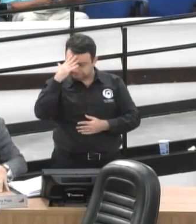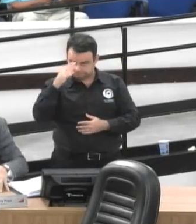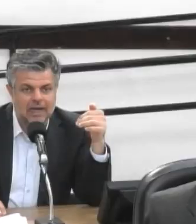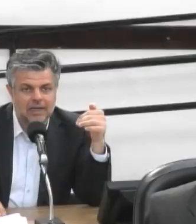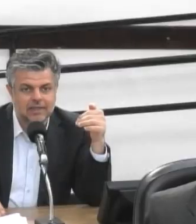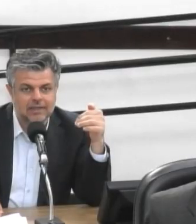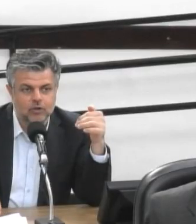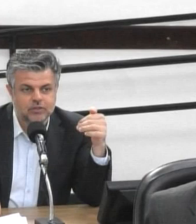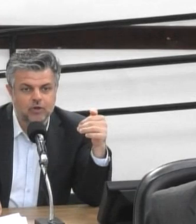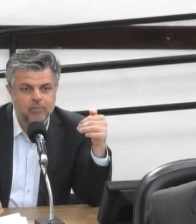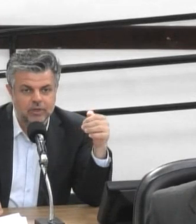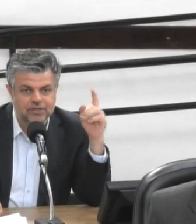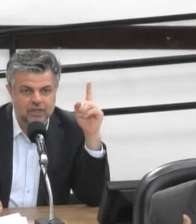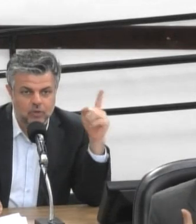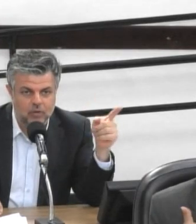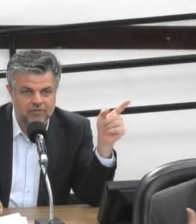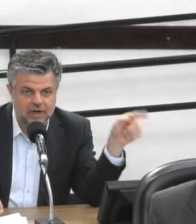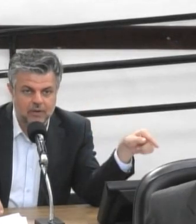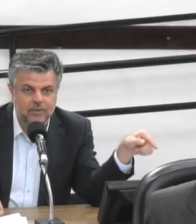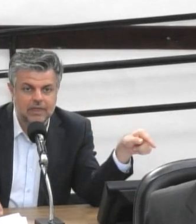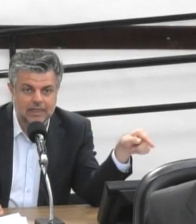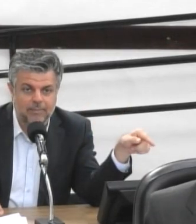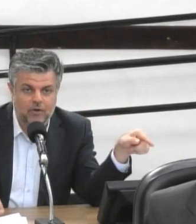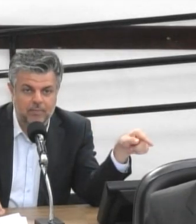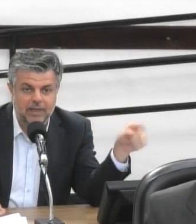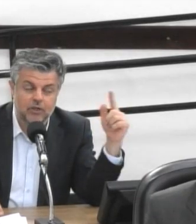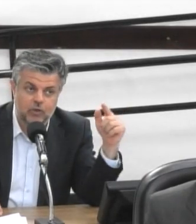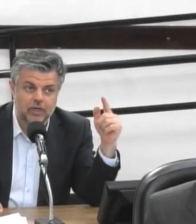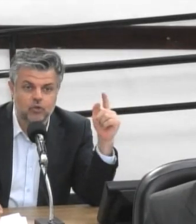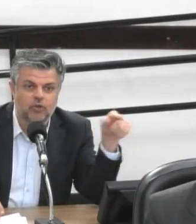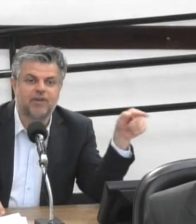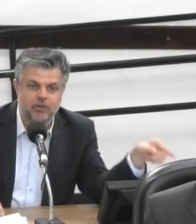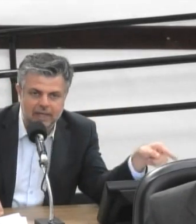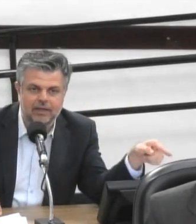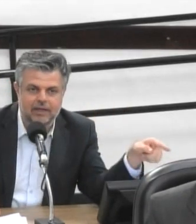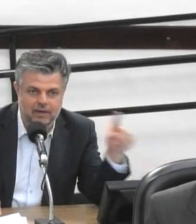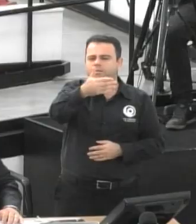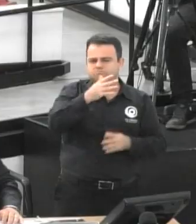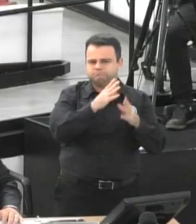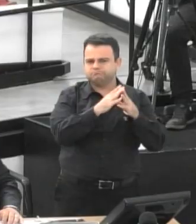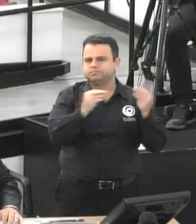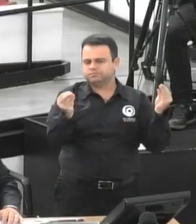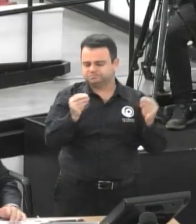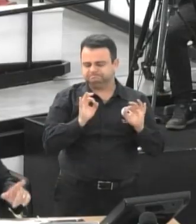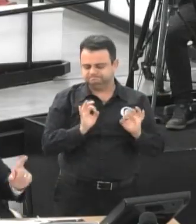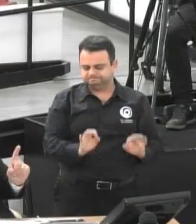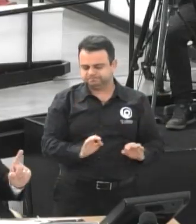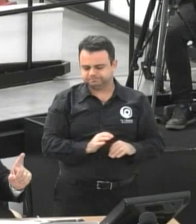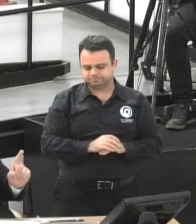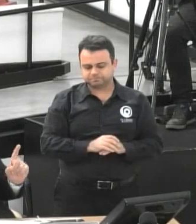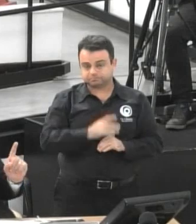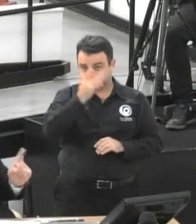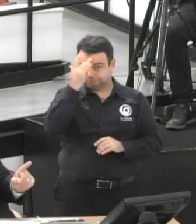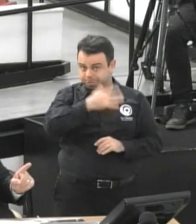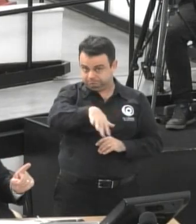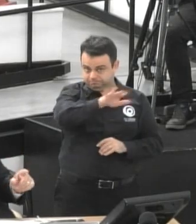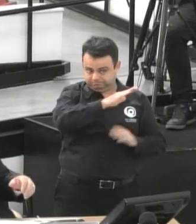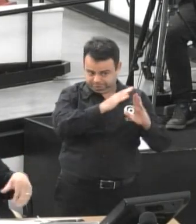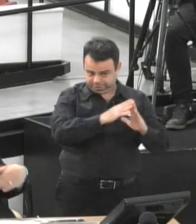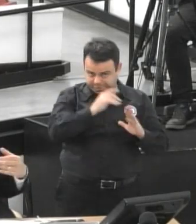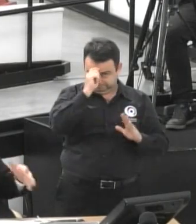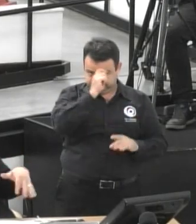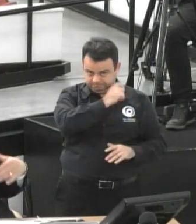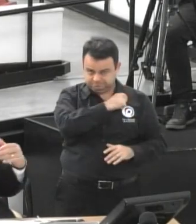cidade os vereadores têm também o poder e dever de fiscalizar a administração Municipal o cumprimento das leis e a gestão dos